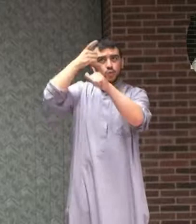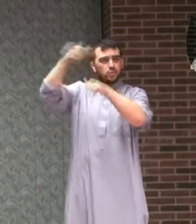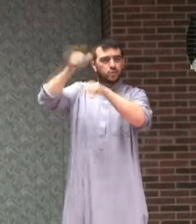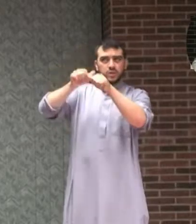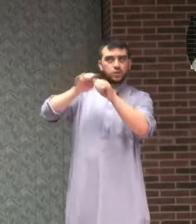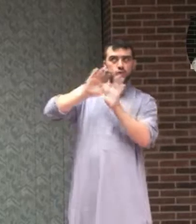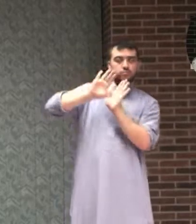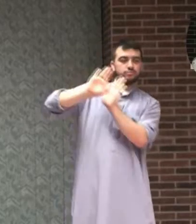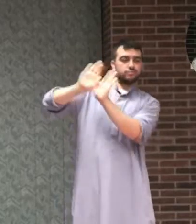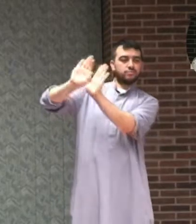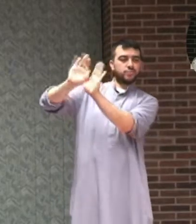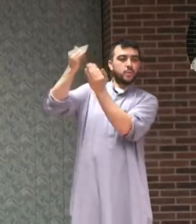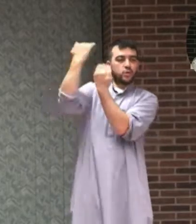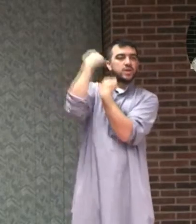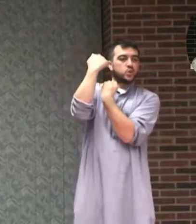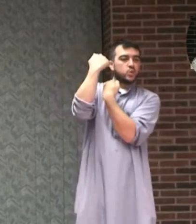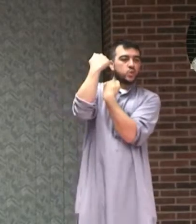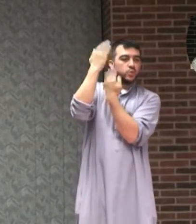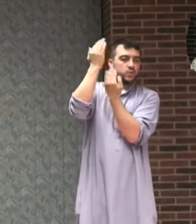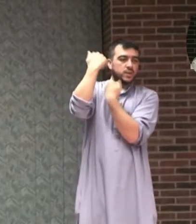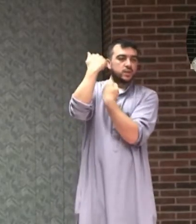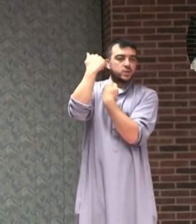châtiment énorme